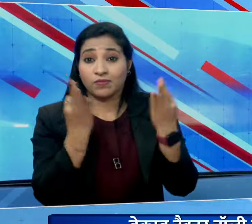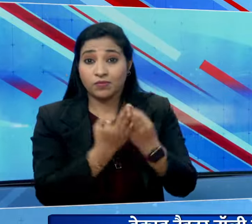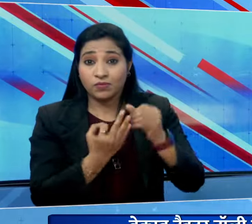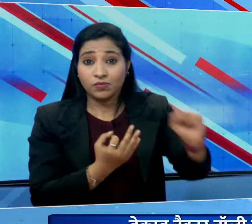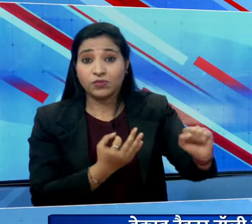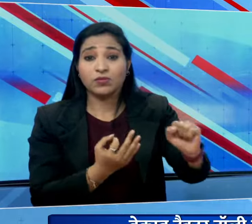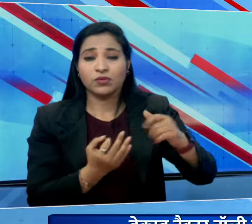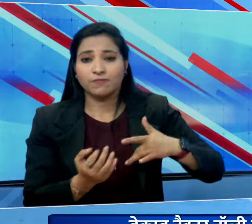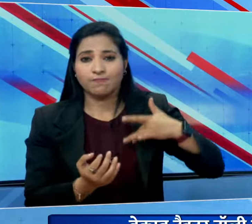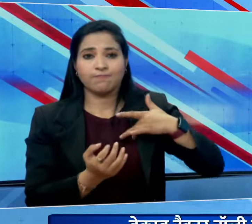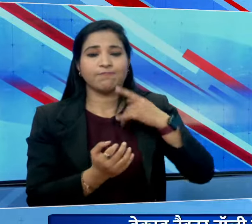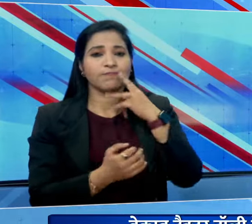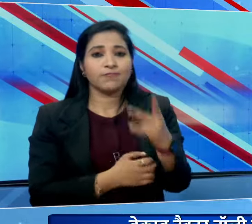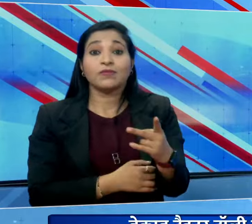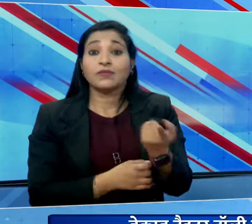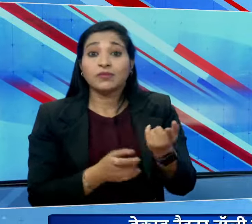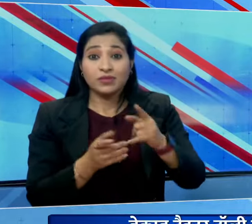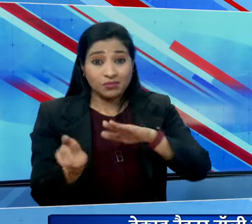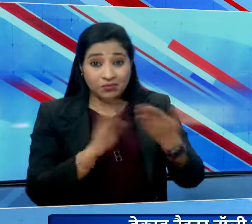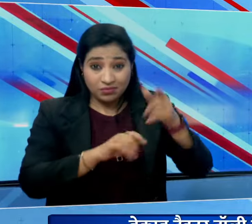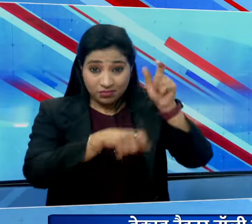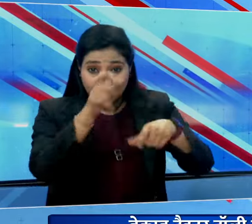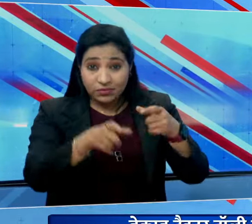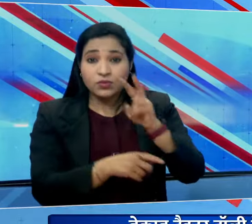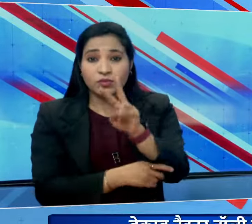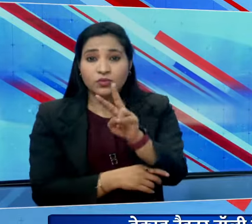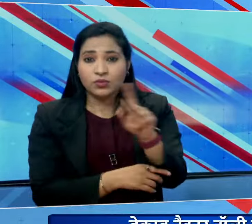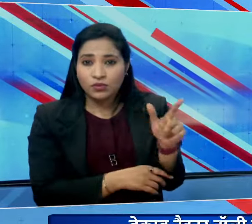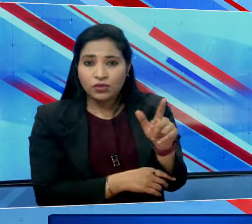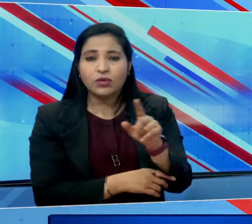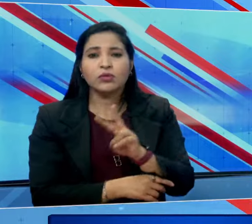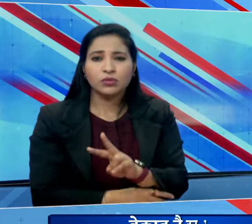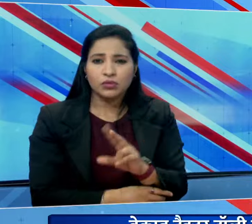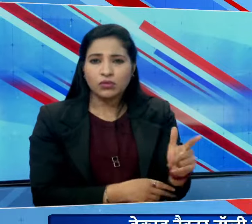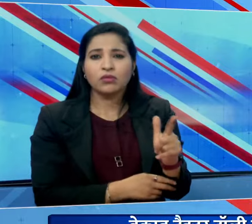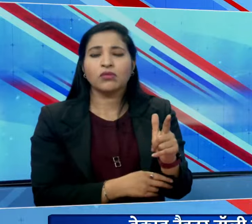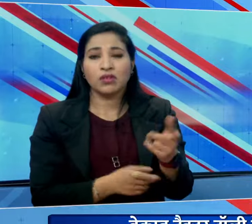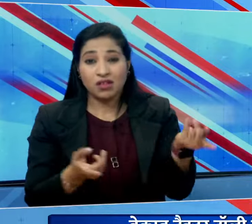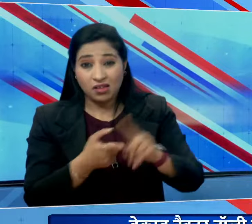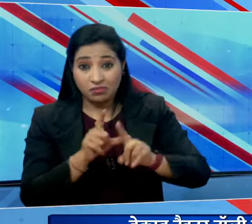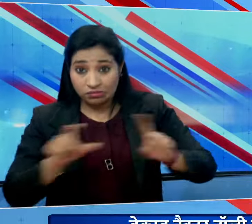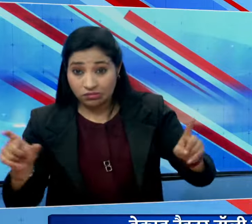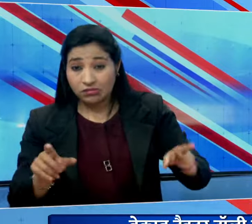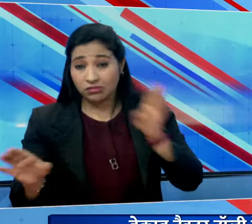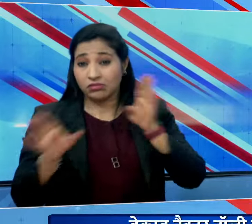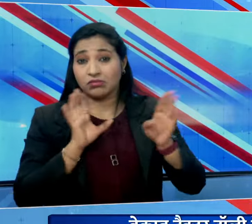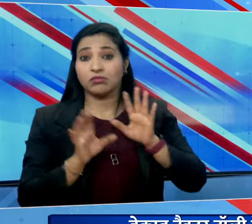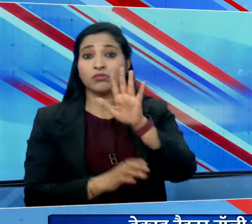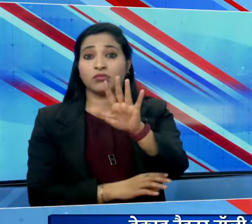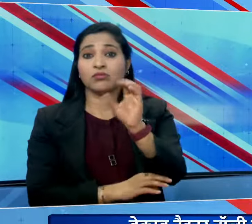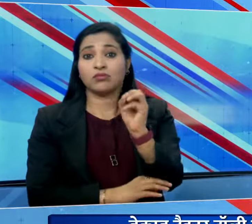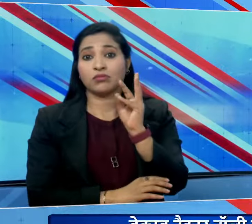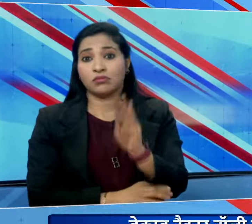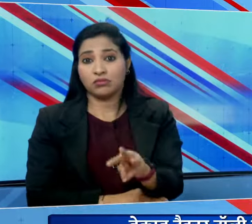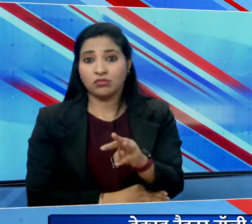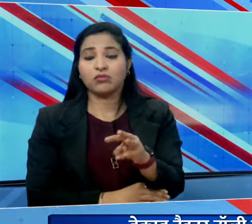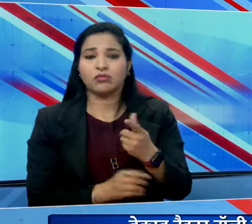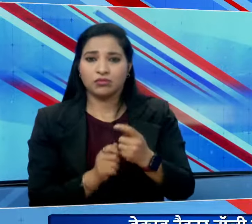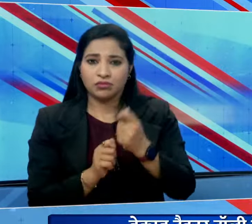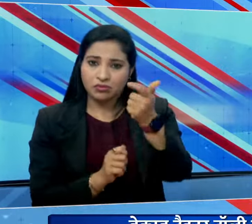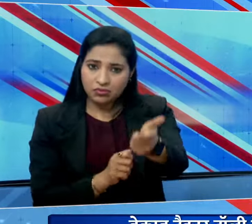प्रति संवेदना व्यक्त की है मृतकों के परिजनों को दो दो लाख और गंभीर रूप से घायलों को 50 हज की